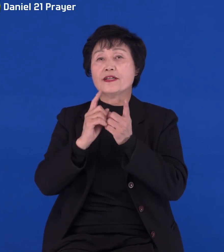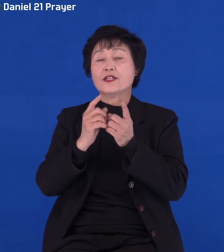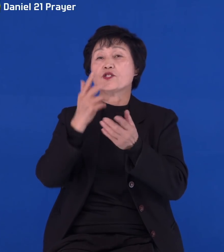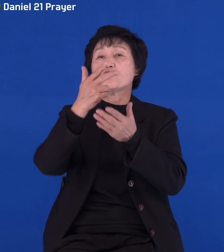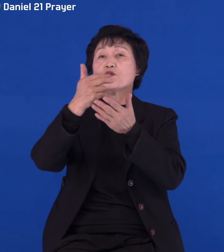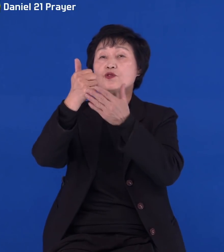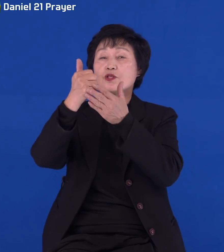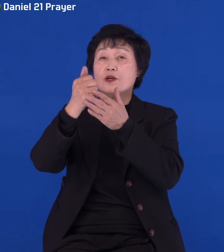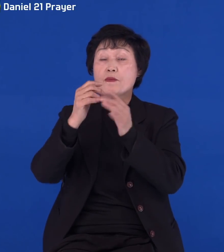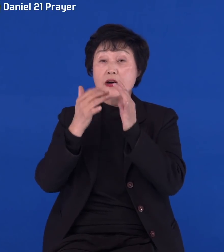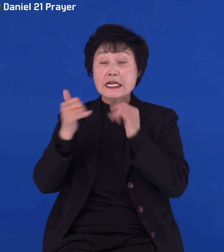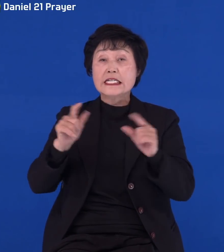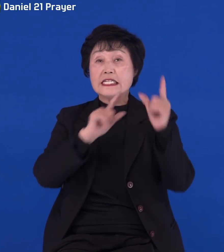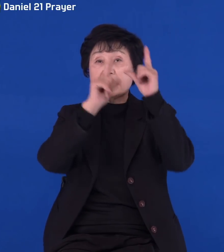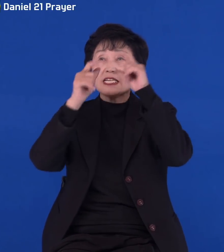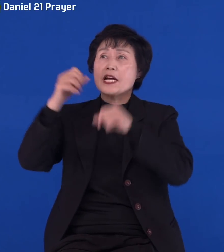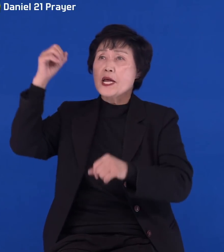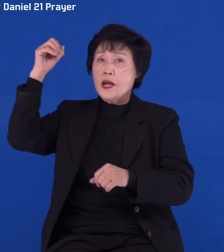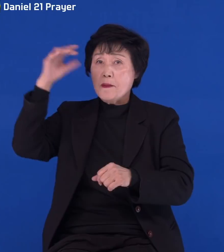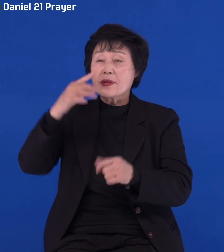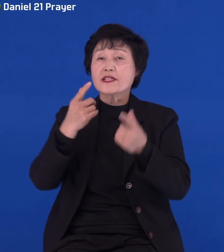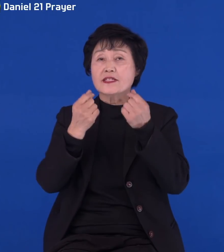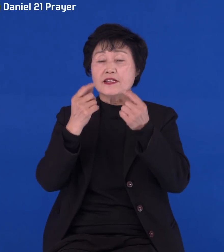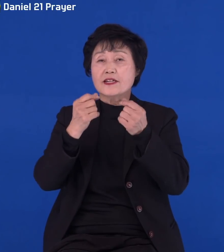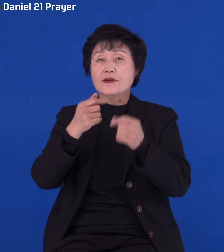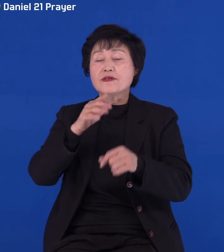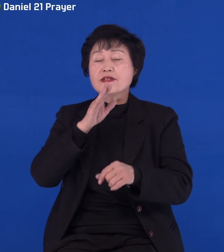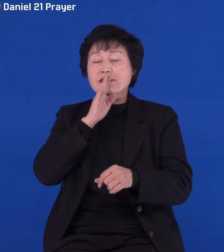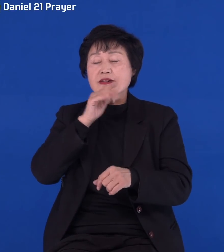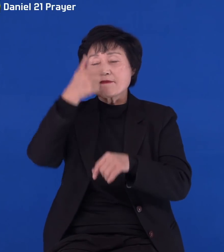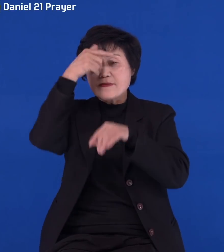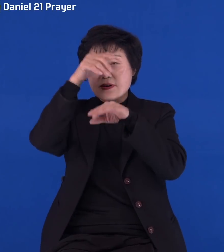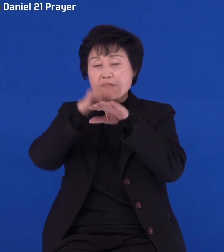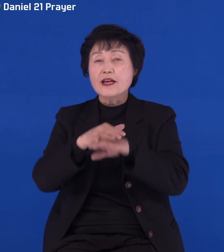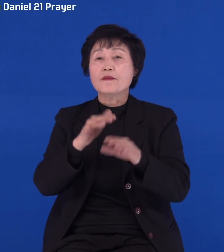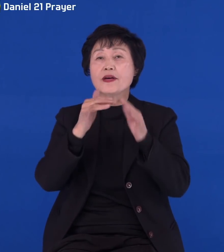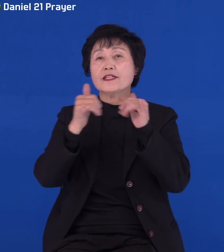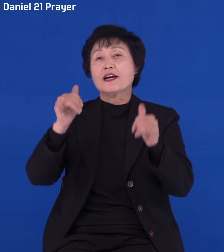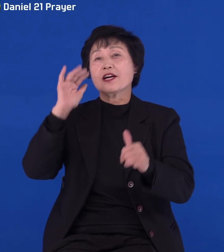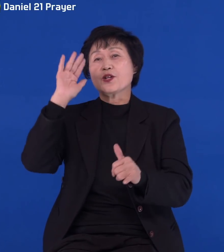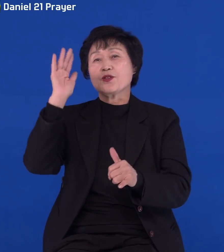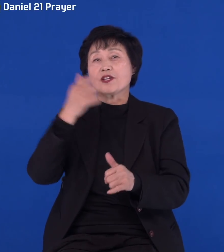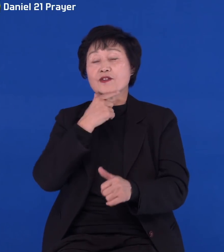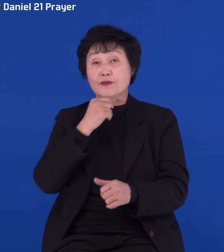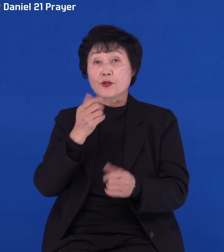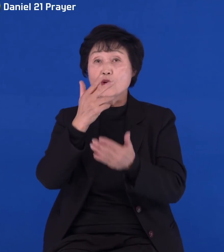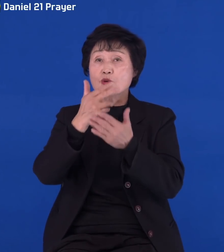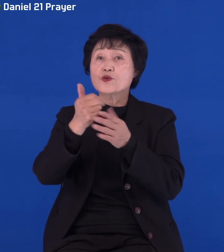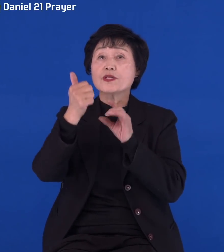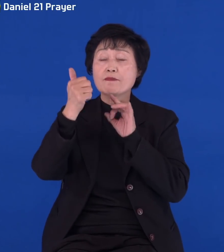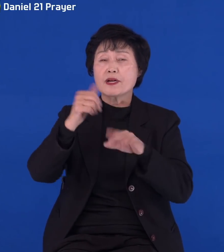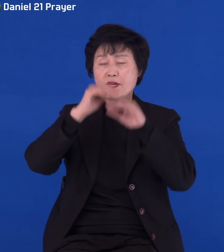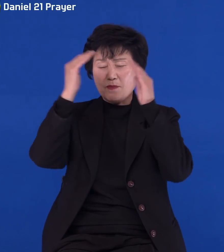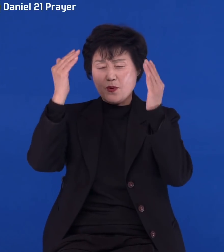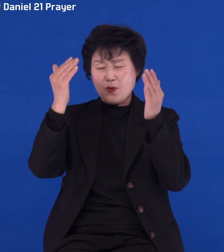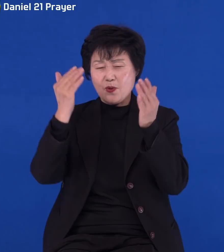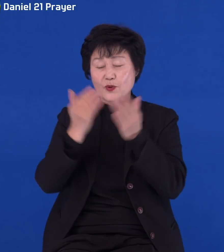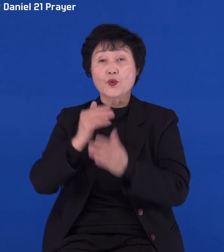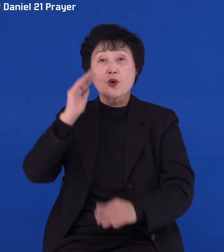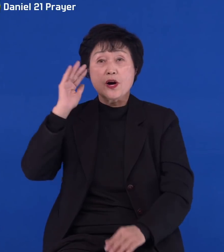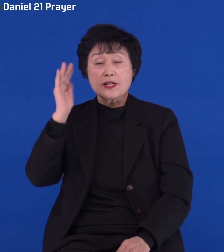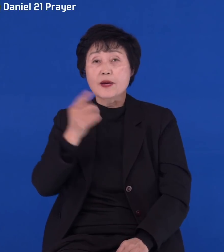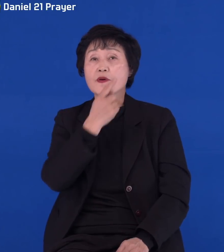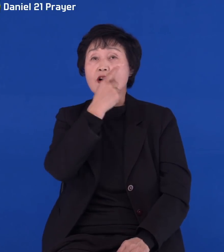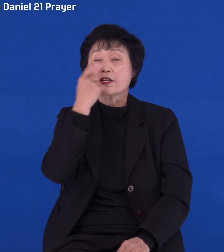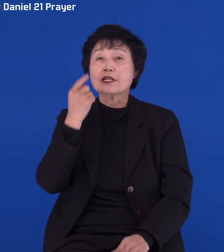비천한 가운데서도 주님을 예배하는 진짜 믿음을 증명하는 예배자가 되길 원합니다. 주님만이 모든 것임을 증명하는 저와